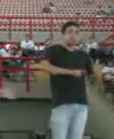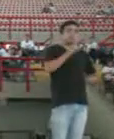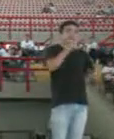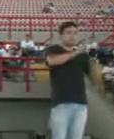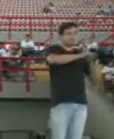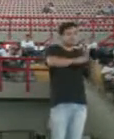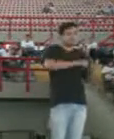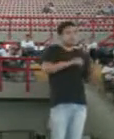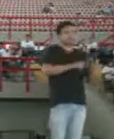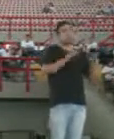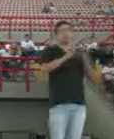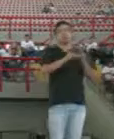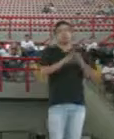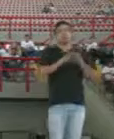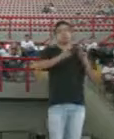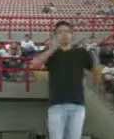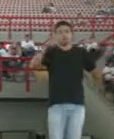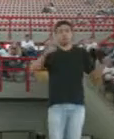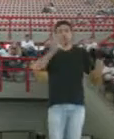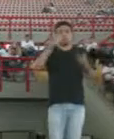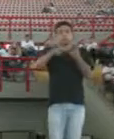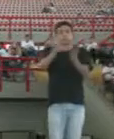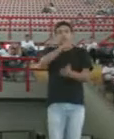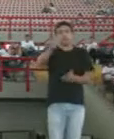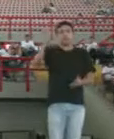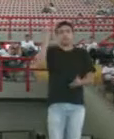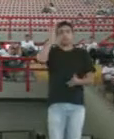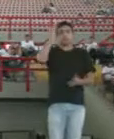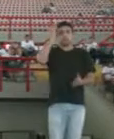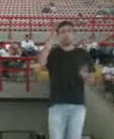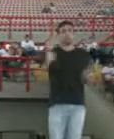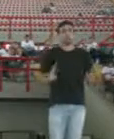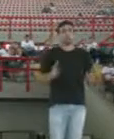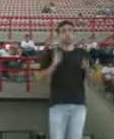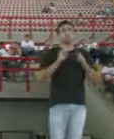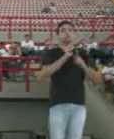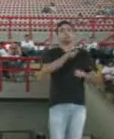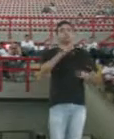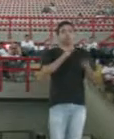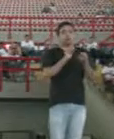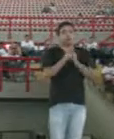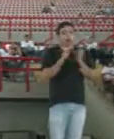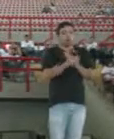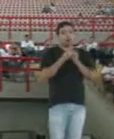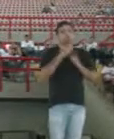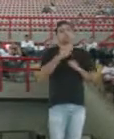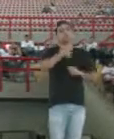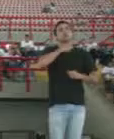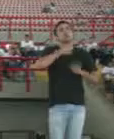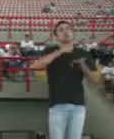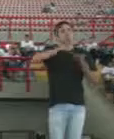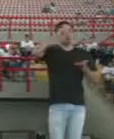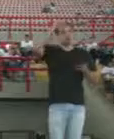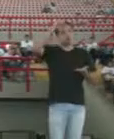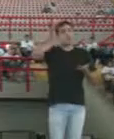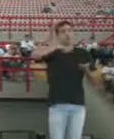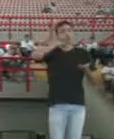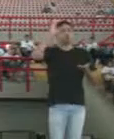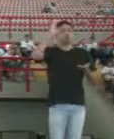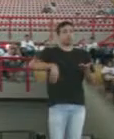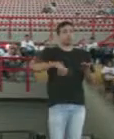sua prima, é diferente de escrever para a Dilma, presidenta da República. Nome diz adequação vocabular, que começa